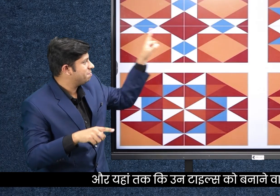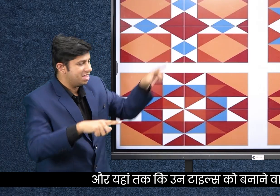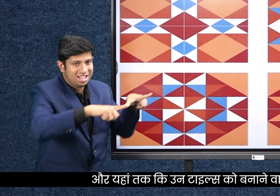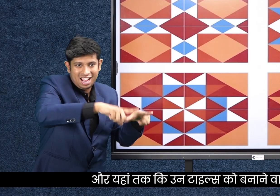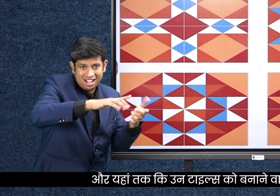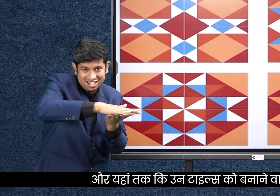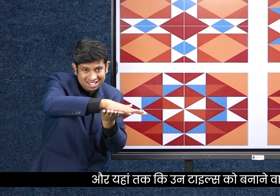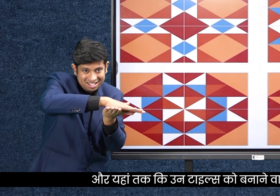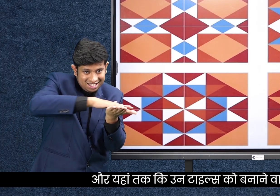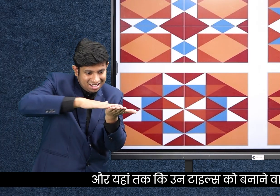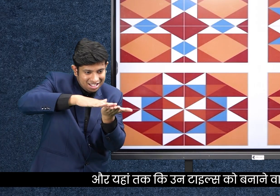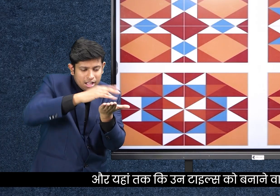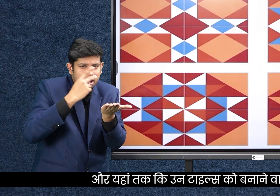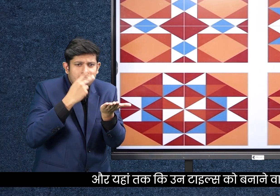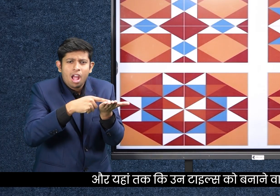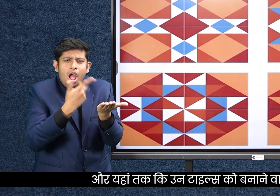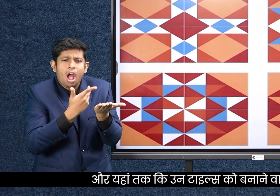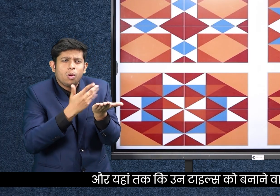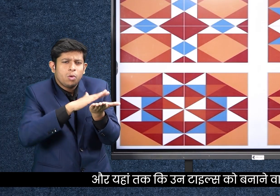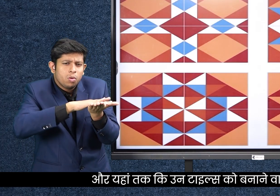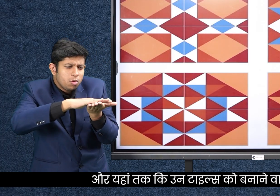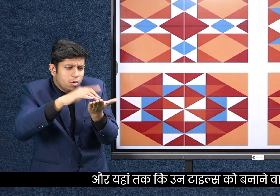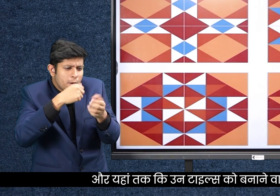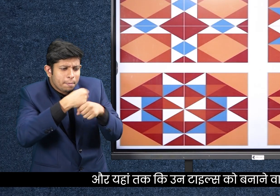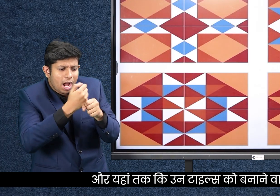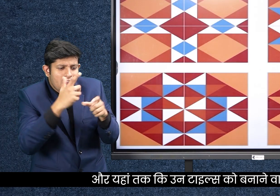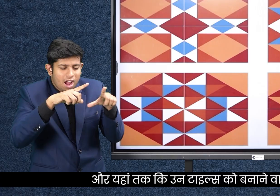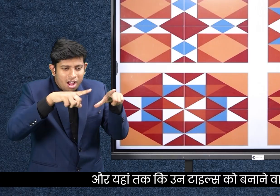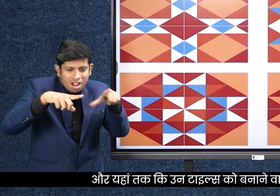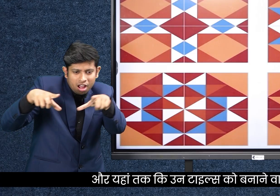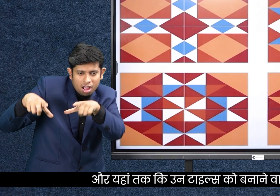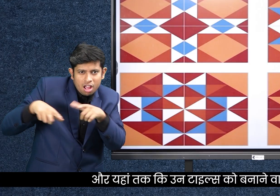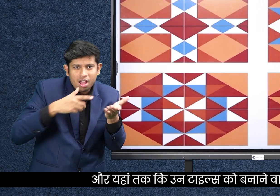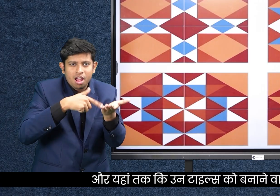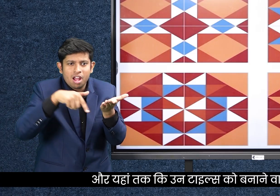तक कि उन टाइल्स को बनाने वाले त्रिकोण भी।